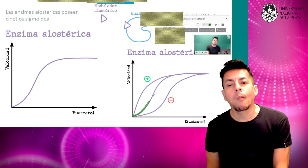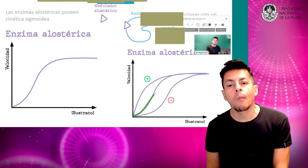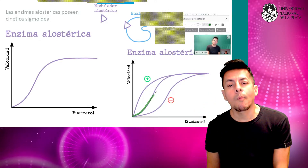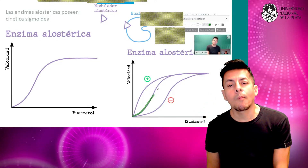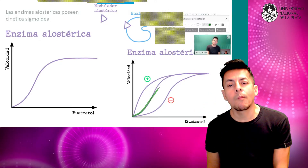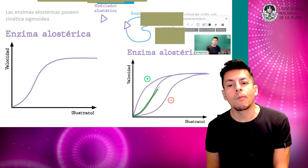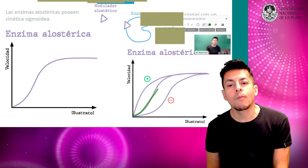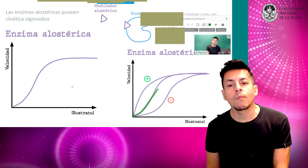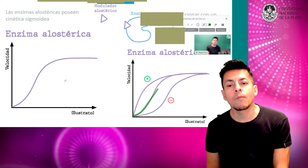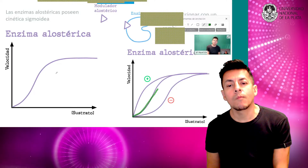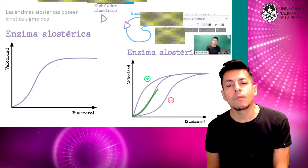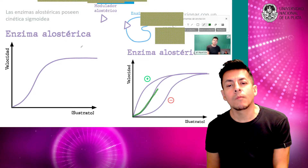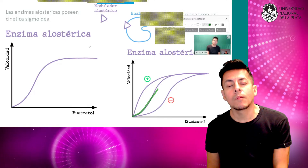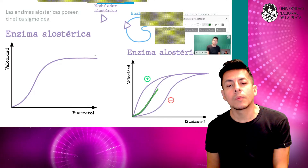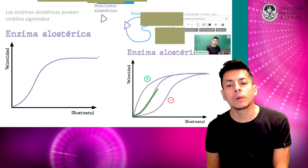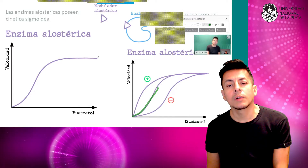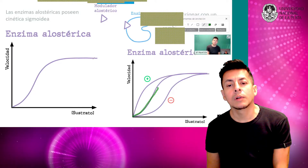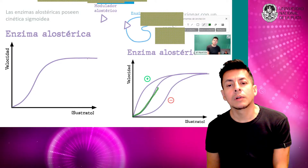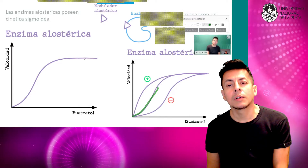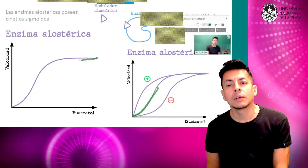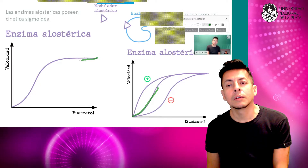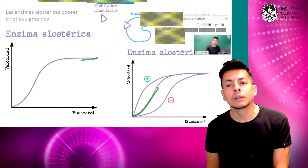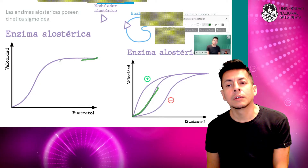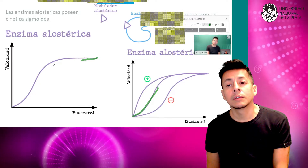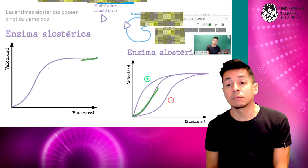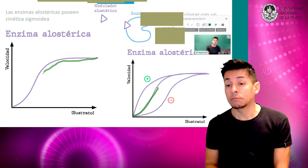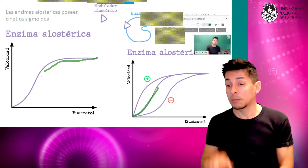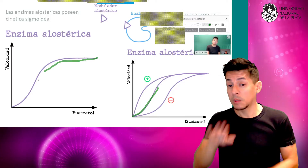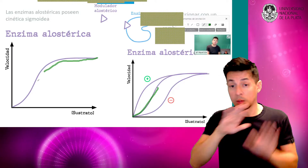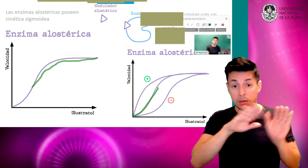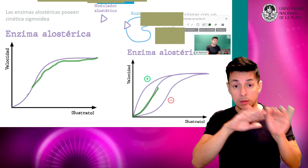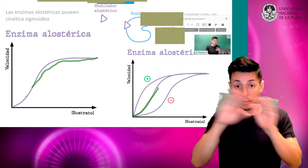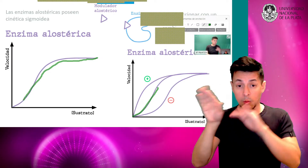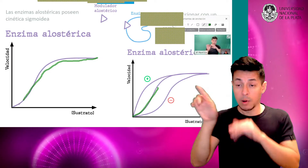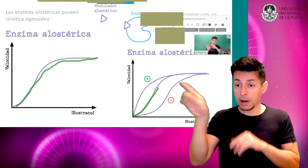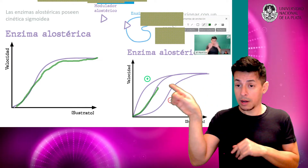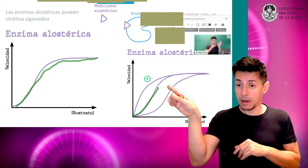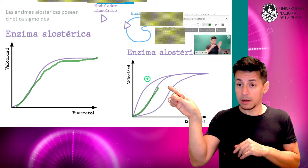Esta de acá. Es esta misma curva que estoy viendo acá.